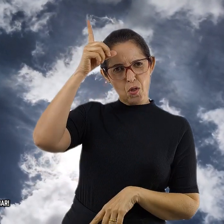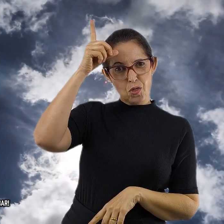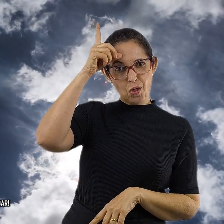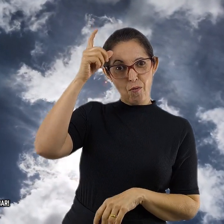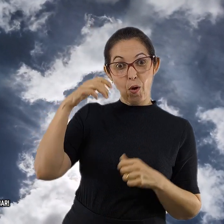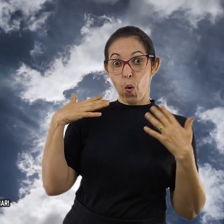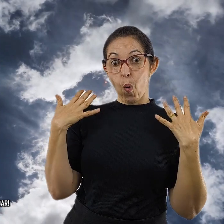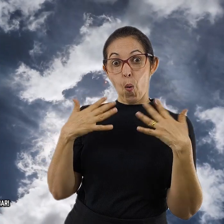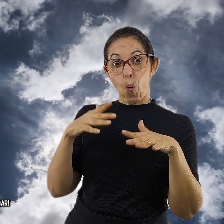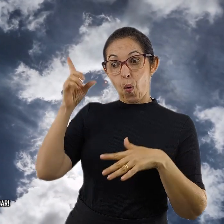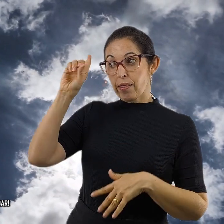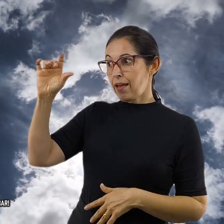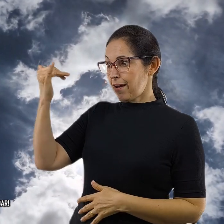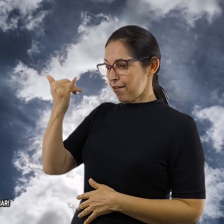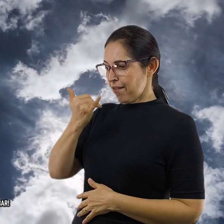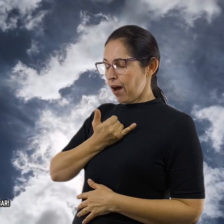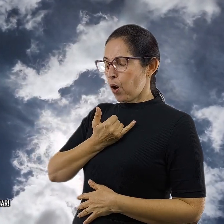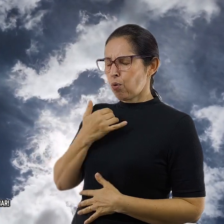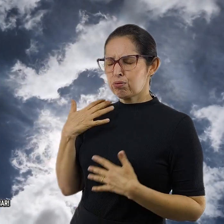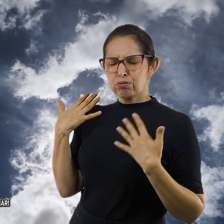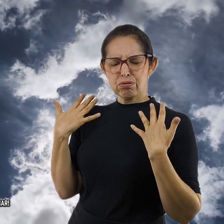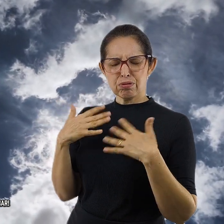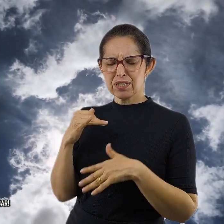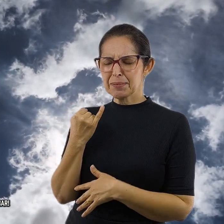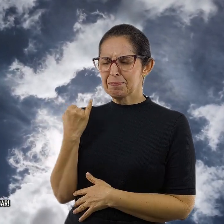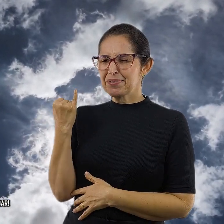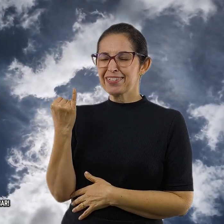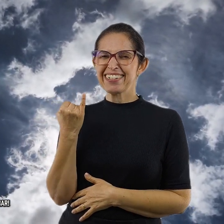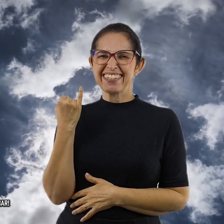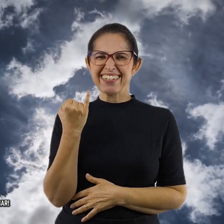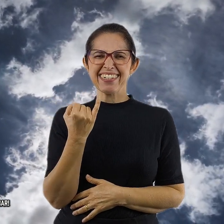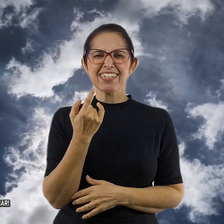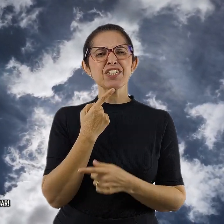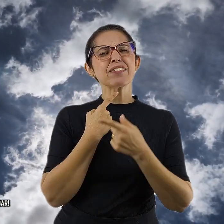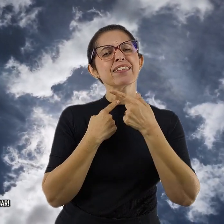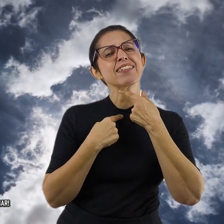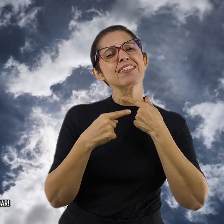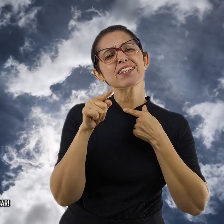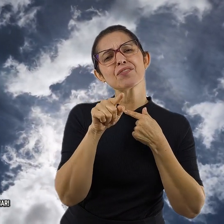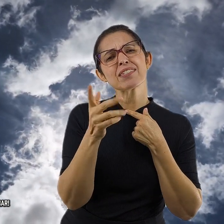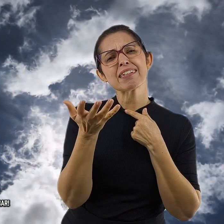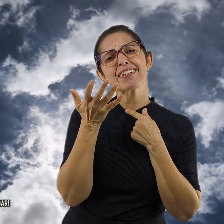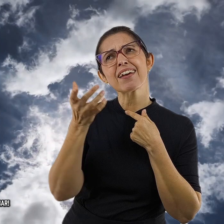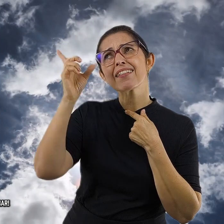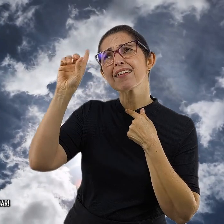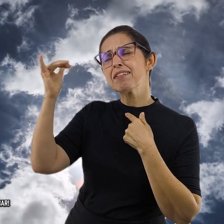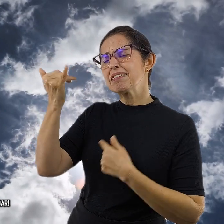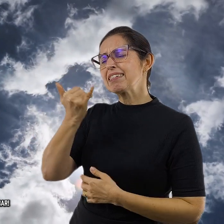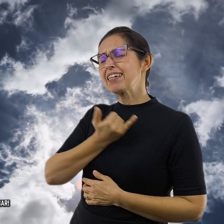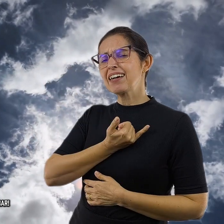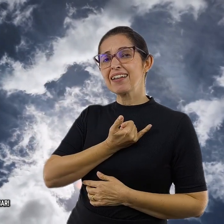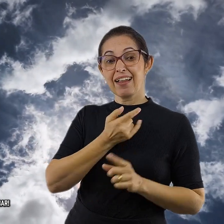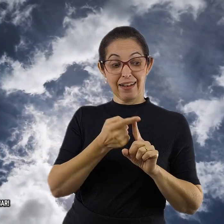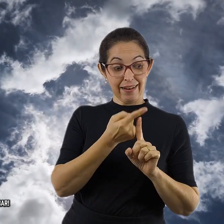falou comigo, e como era importante, né? Aquele desejo, quero ouvir a voz do Senhor.